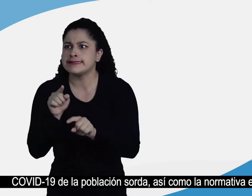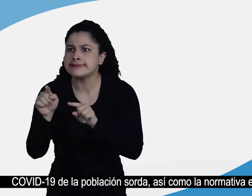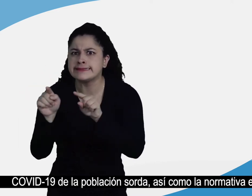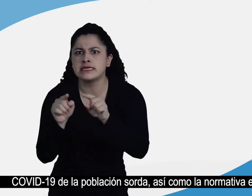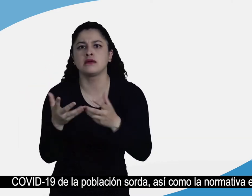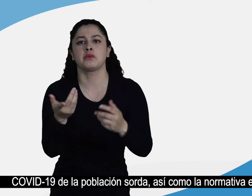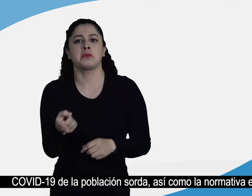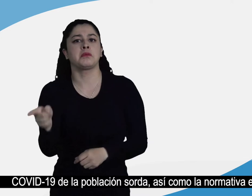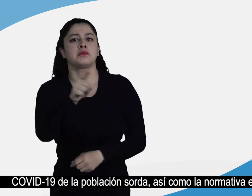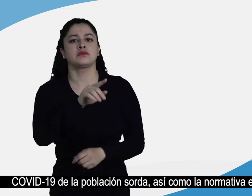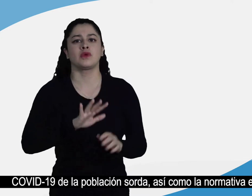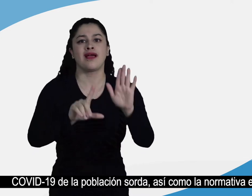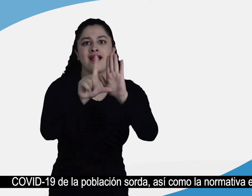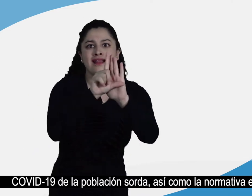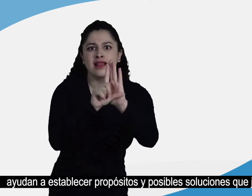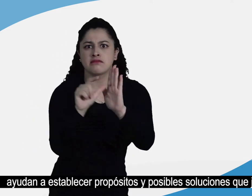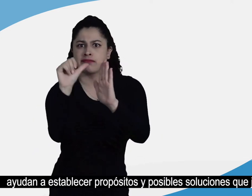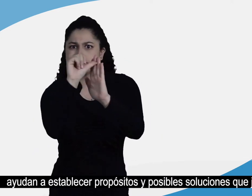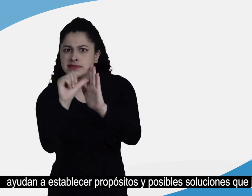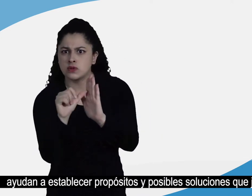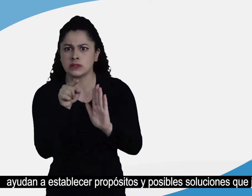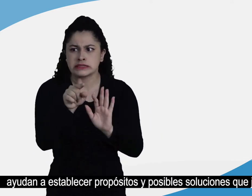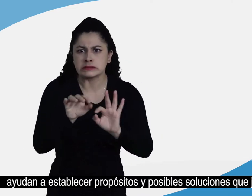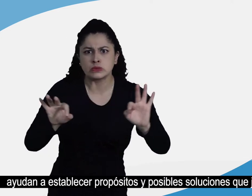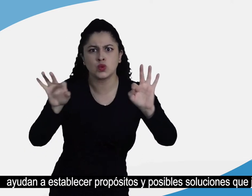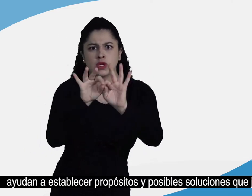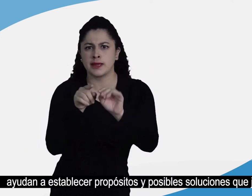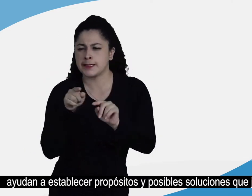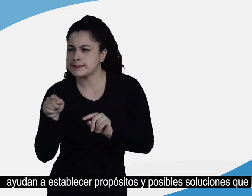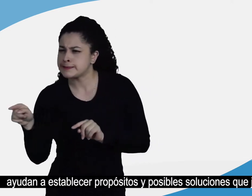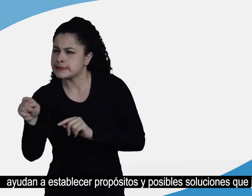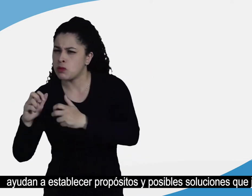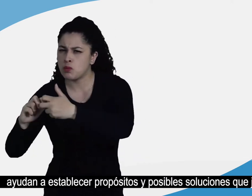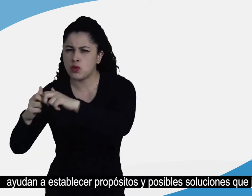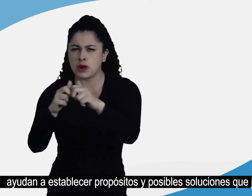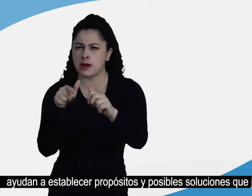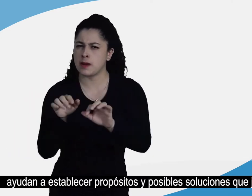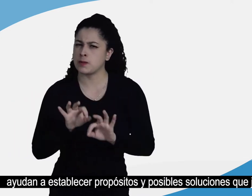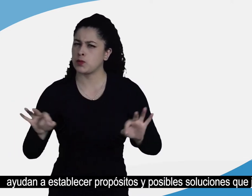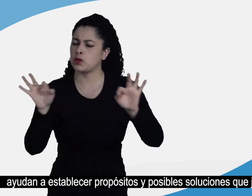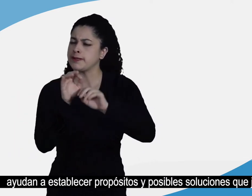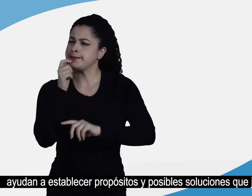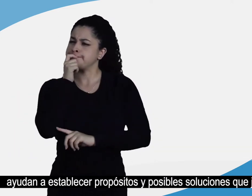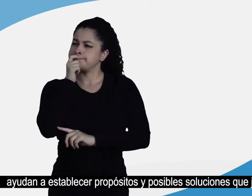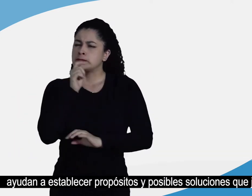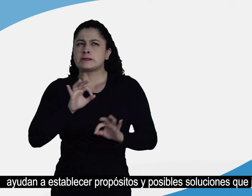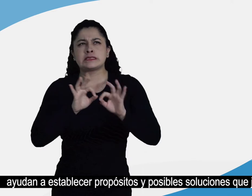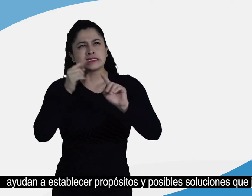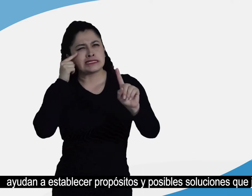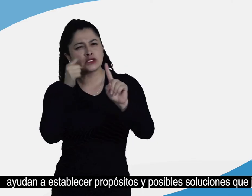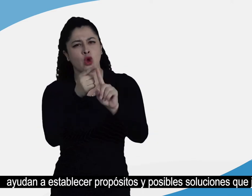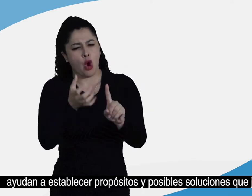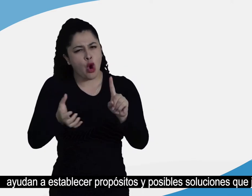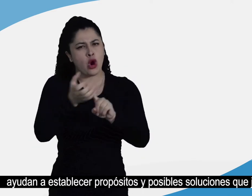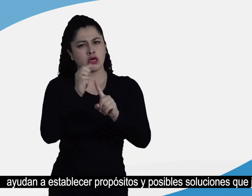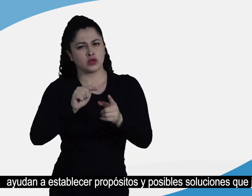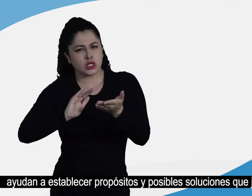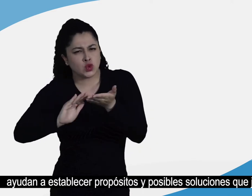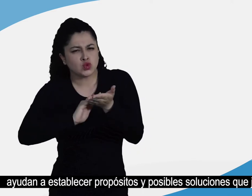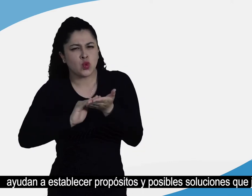normatividad existente, ayudan a establecer propósitos y posibles soluciones que justifiquen